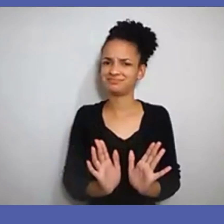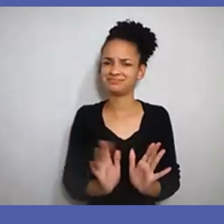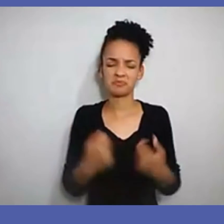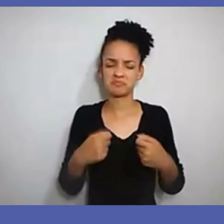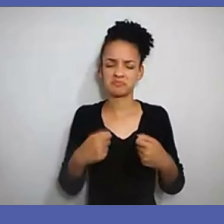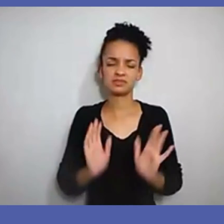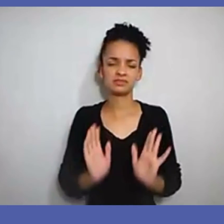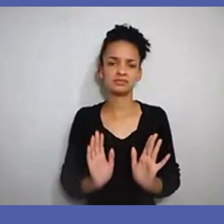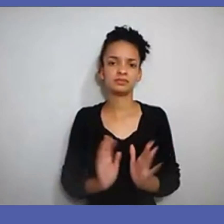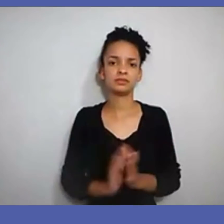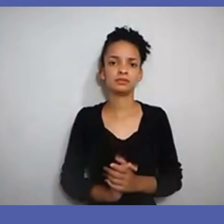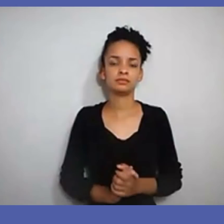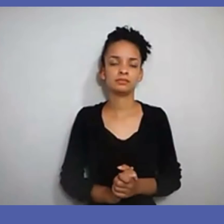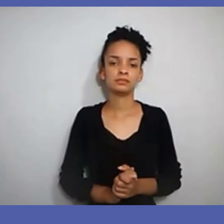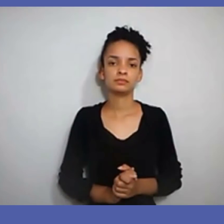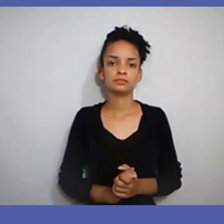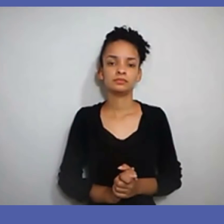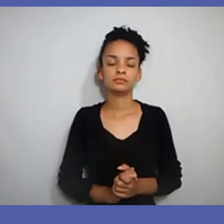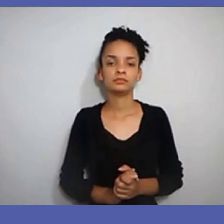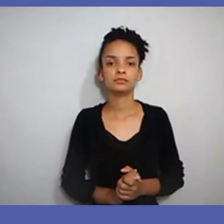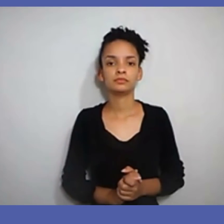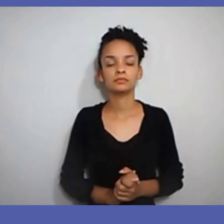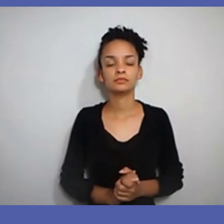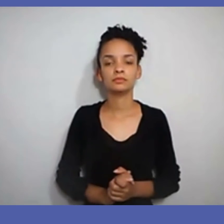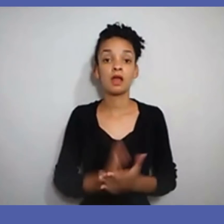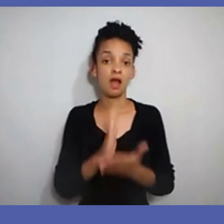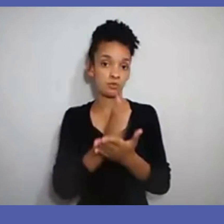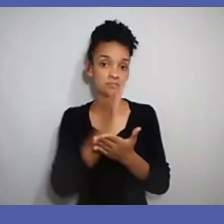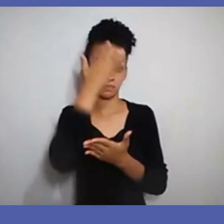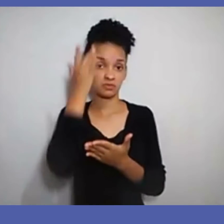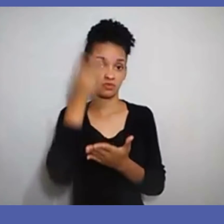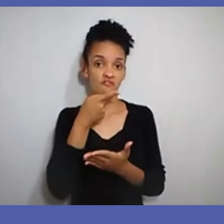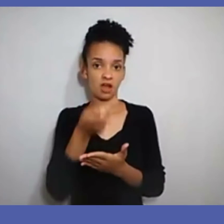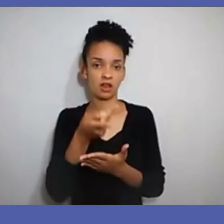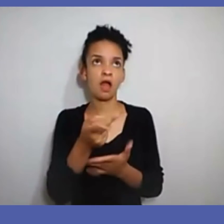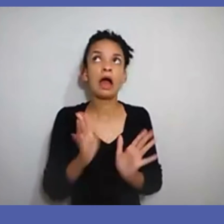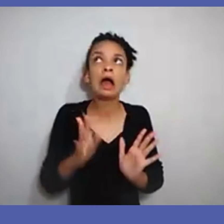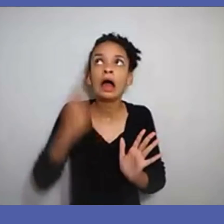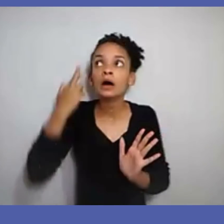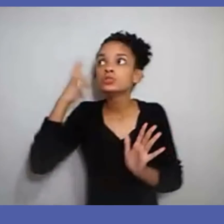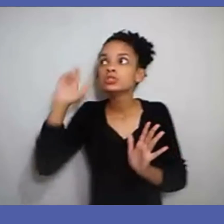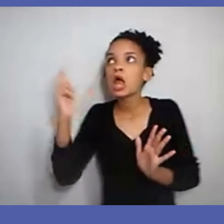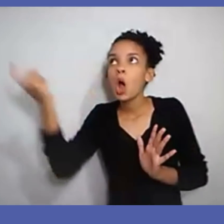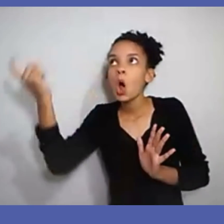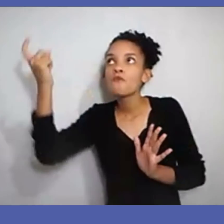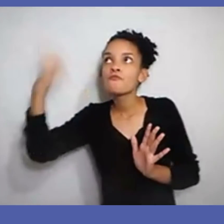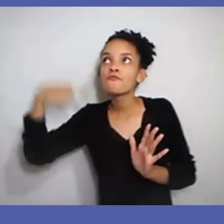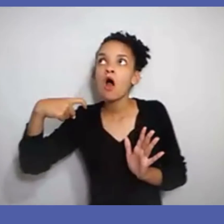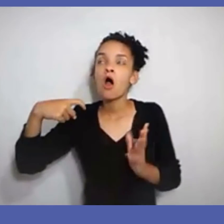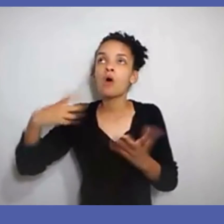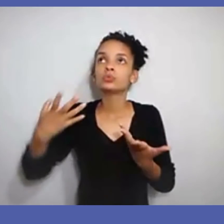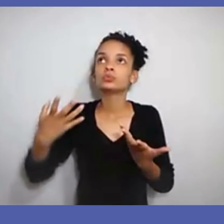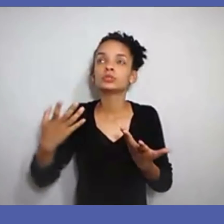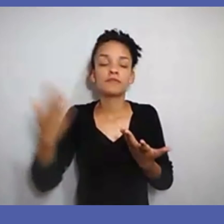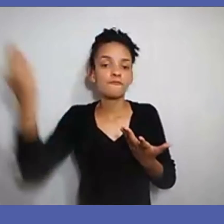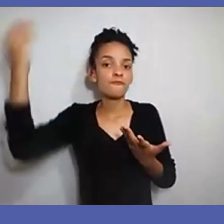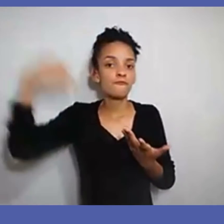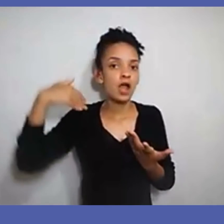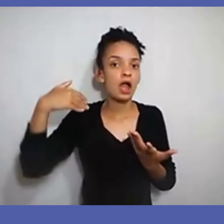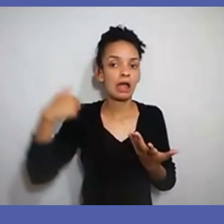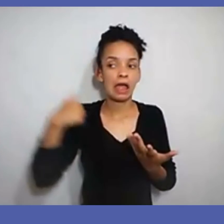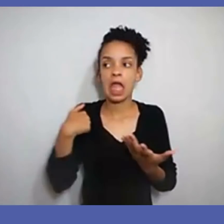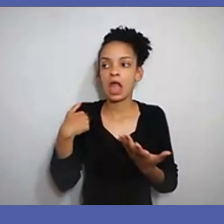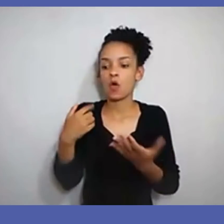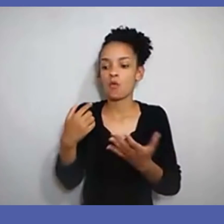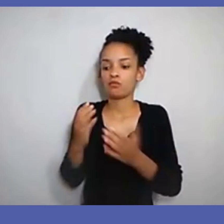Somente tem gente que fala, não, o Senhor vai vir na semana que vem, então a partir dessa semana vou ficar recluso na minha casa, só